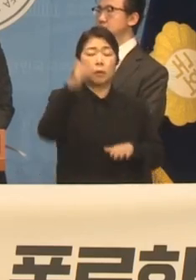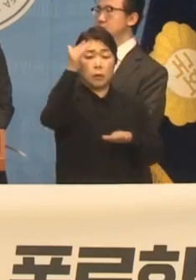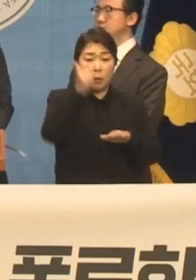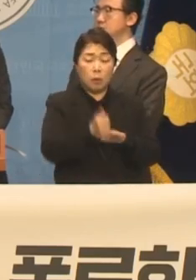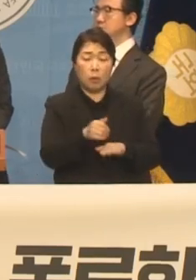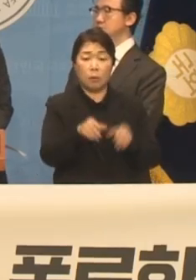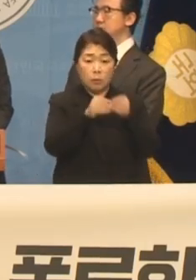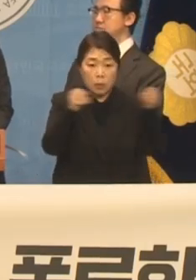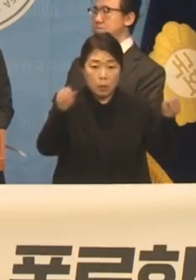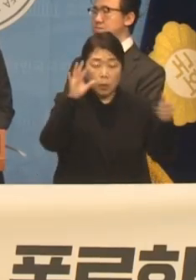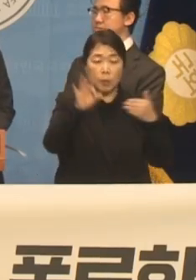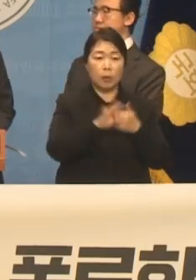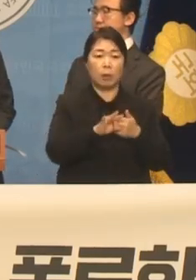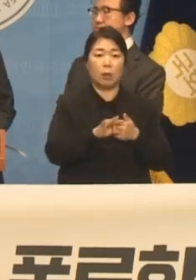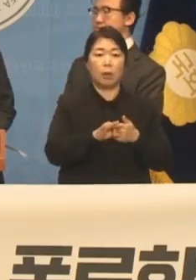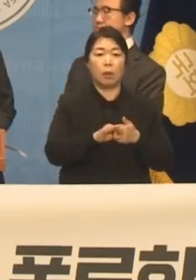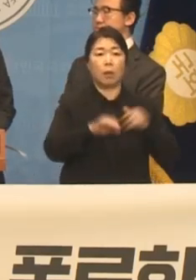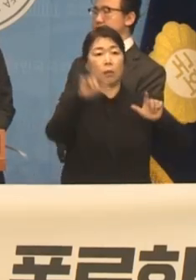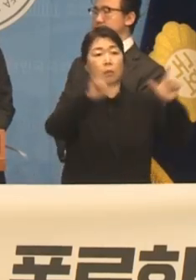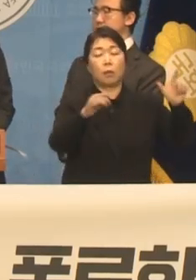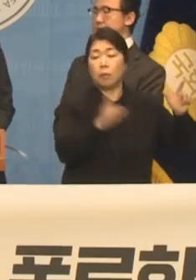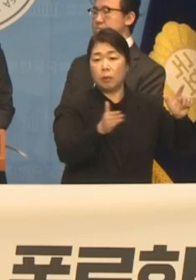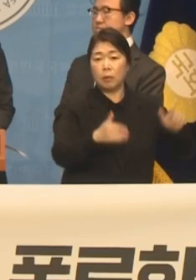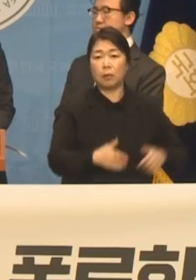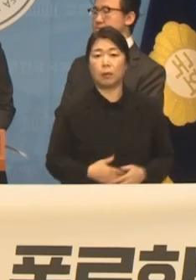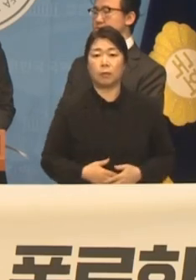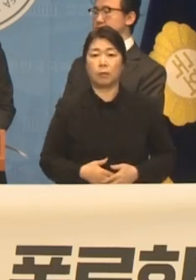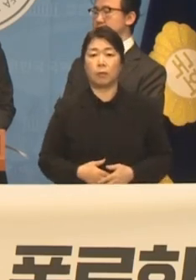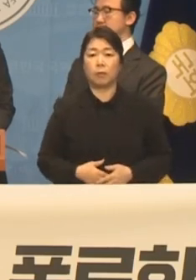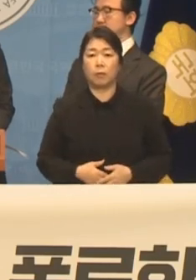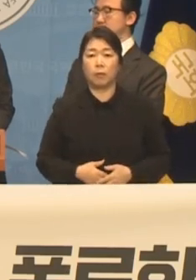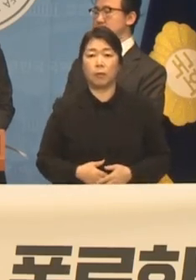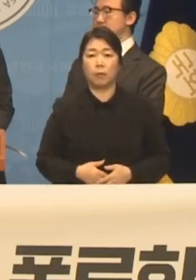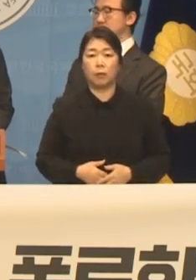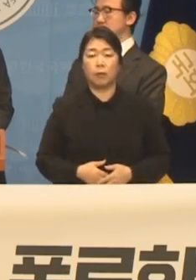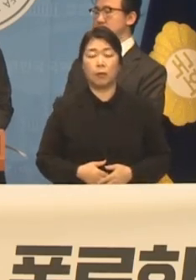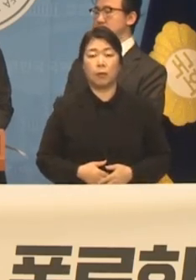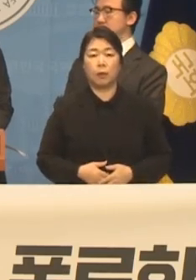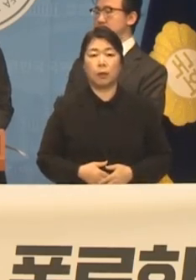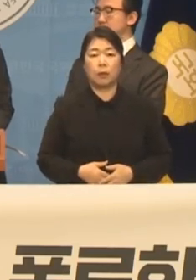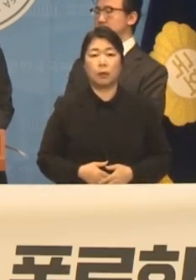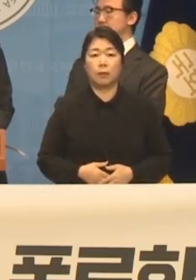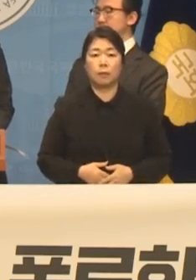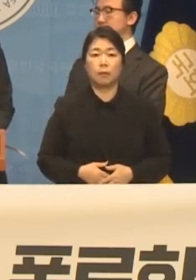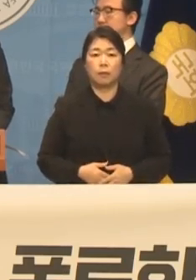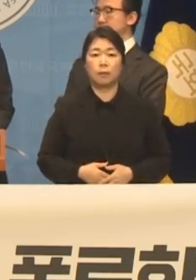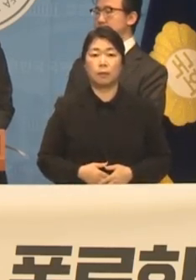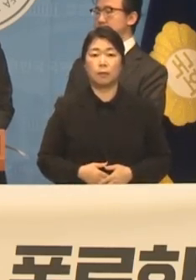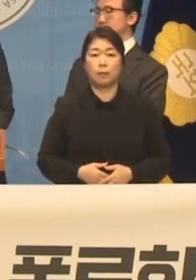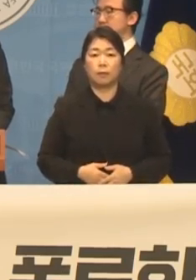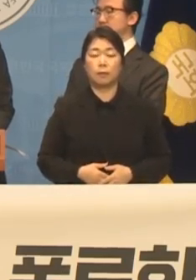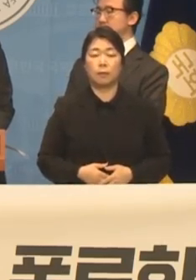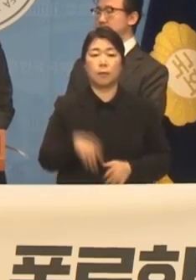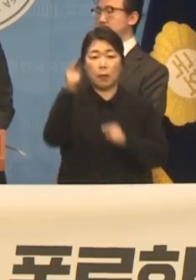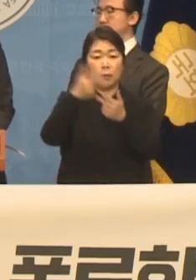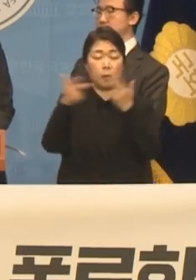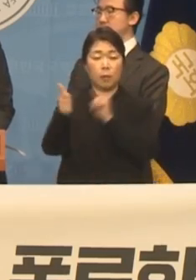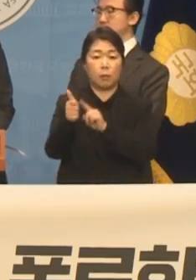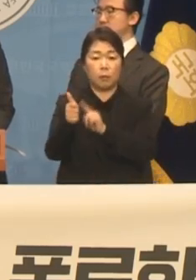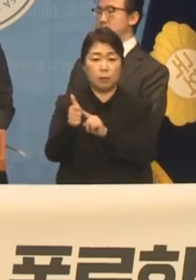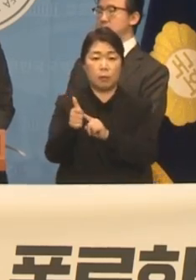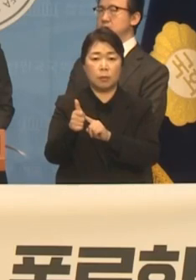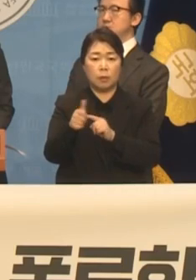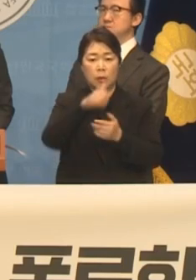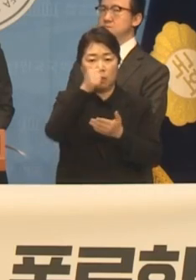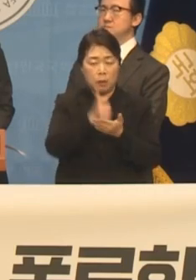색시공 즉 형태가 있는 곳 곧 것이죠 이재명은 자신의 범죄를 덮기